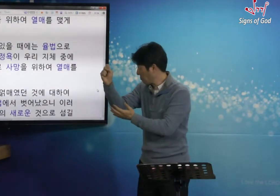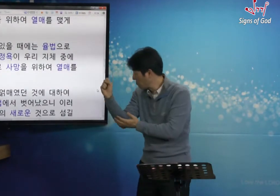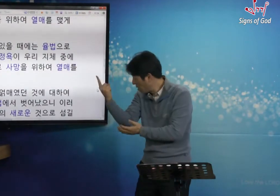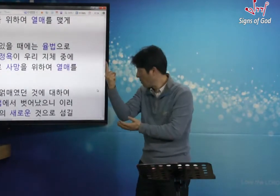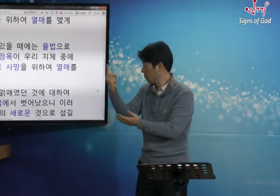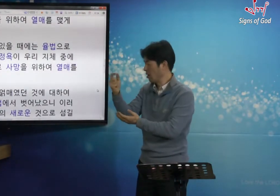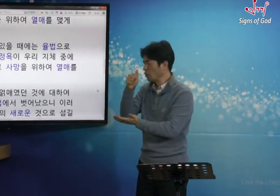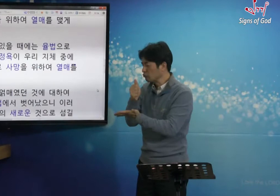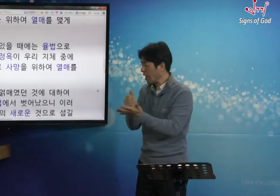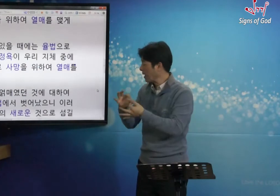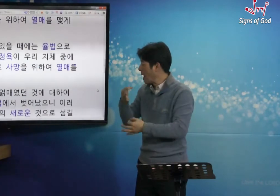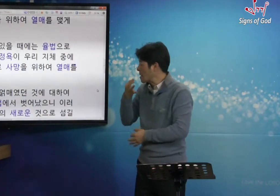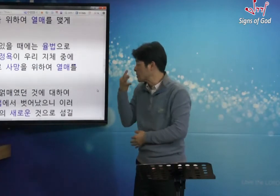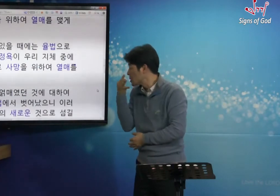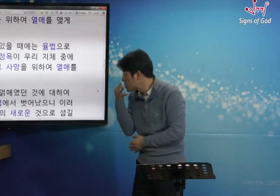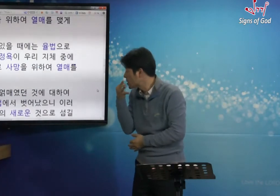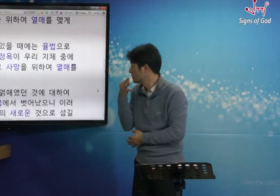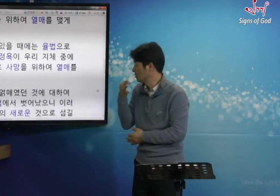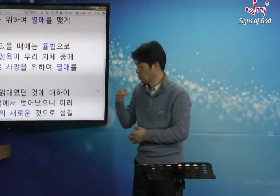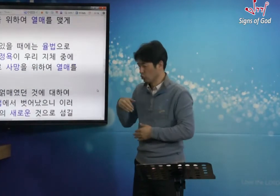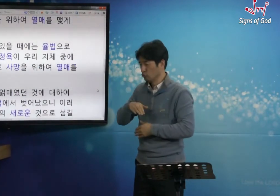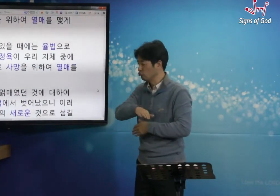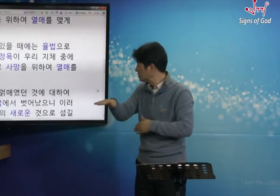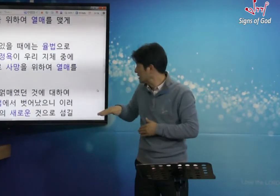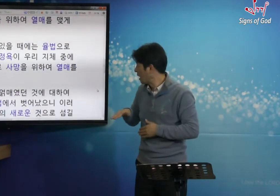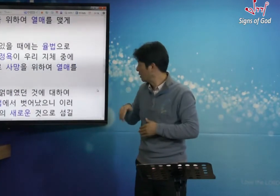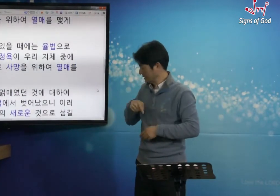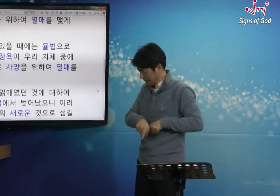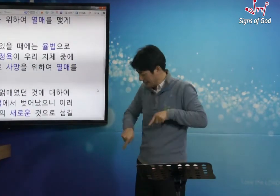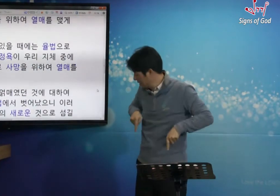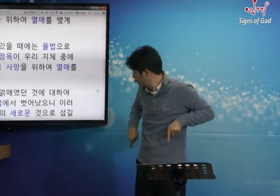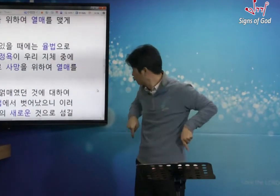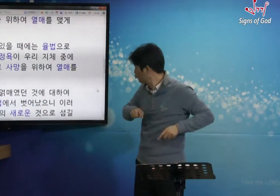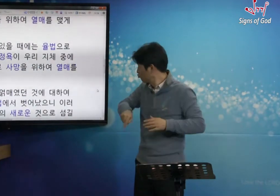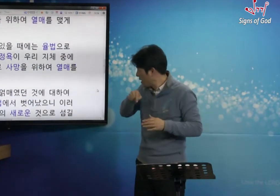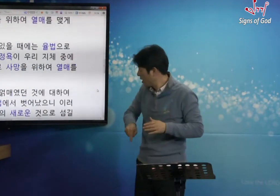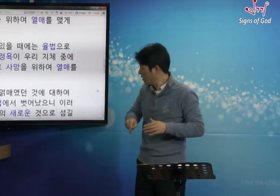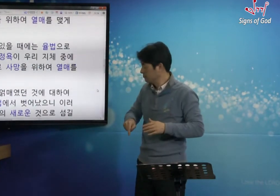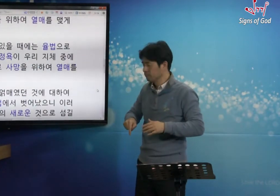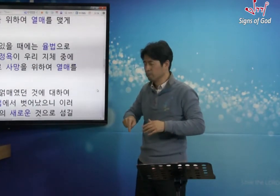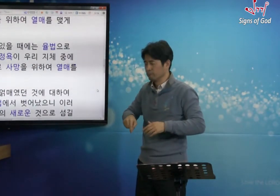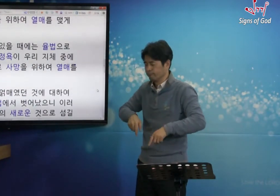율법으로 말미암는 죄의 정욕이 우리 지체 중에 역사하여